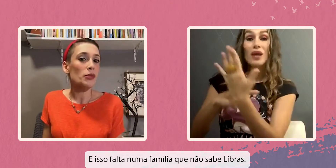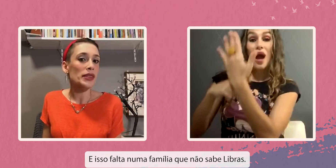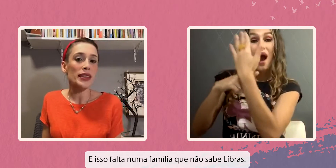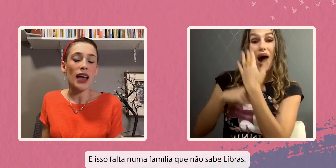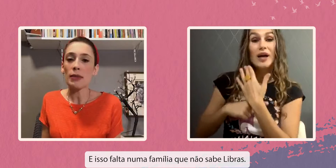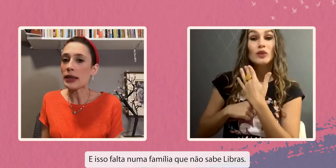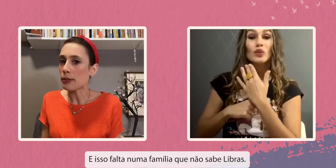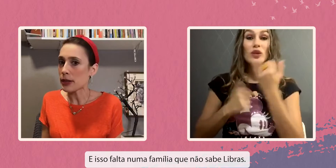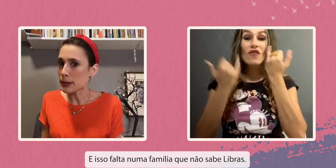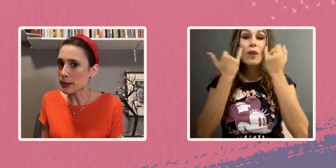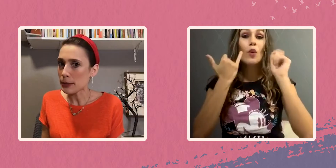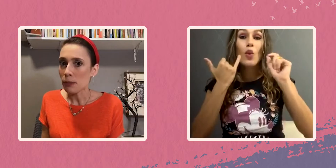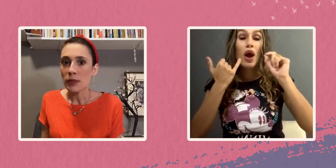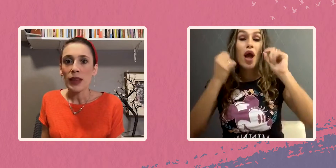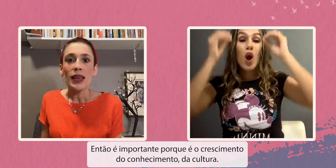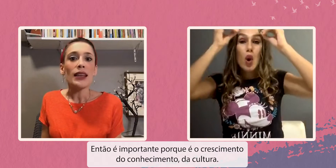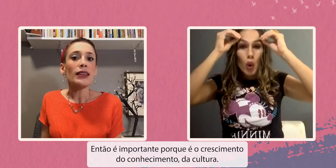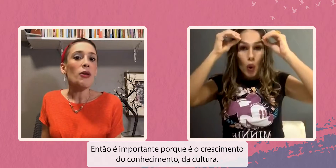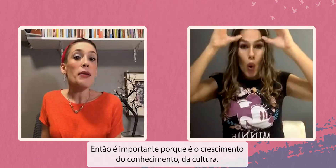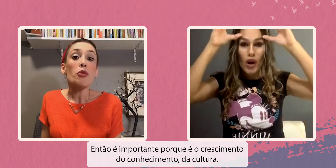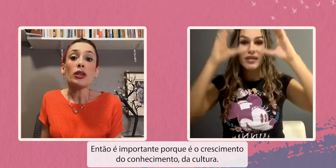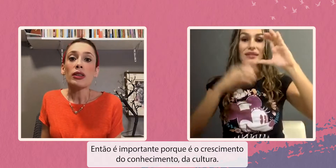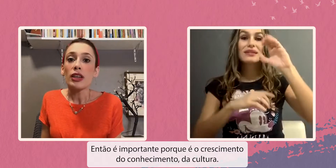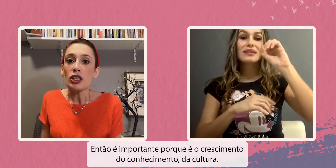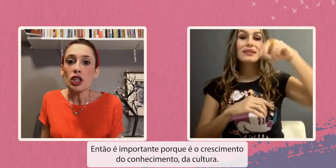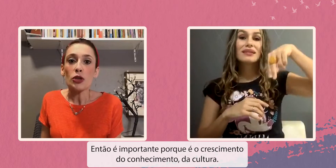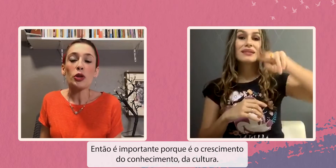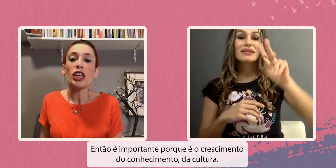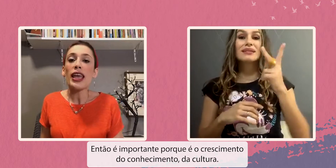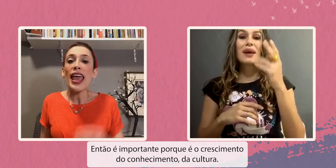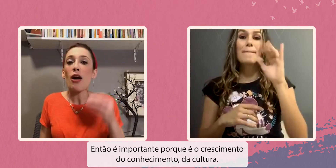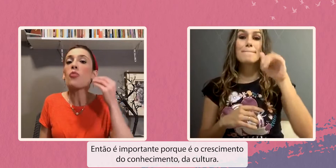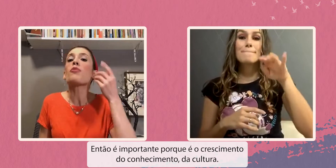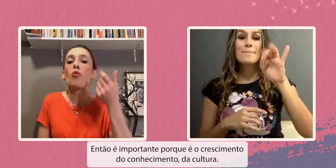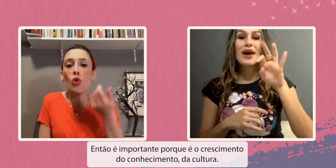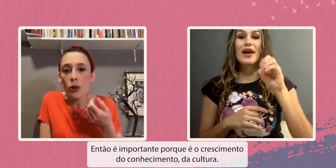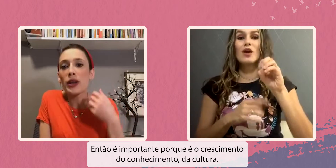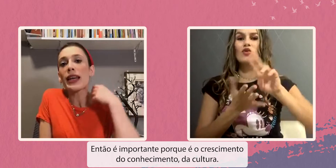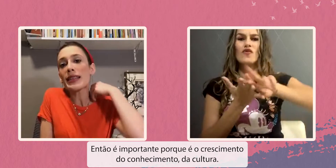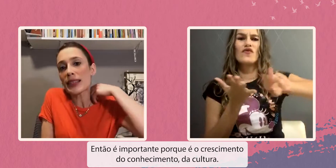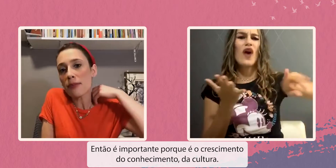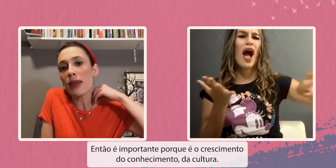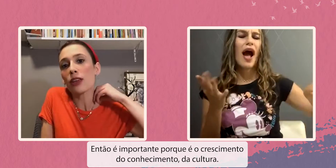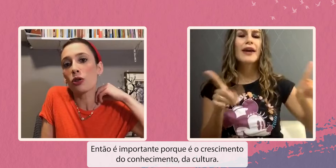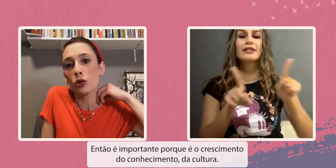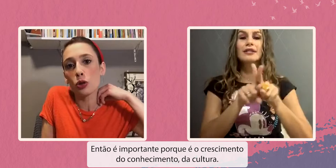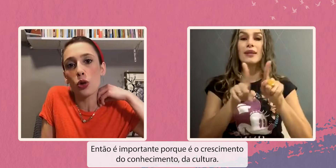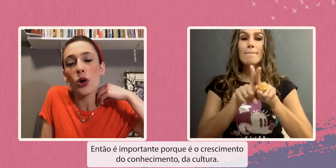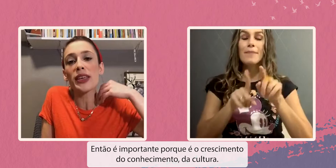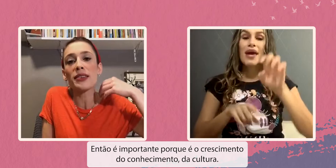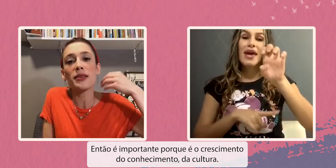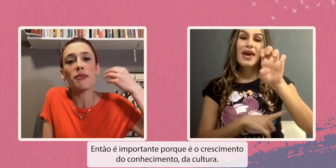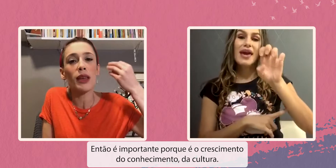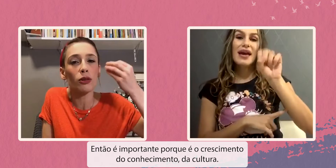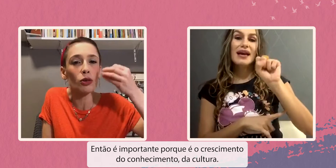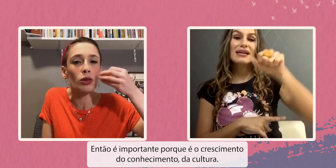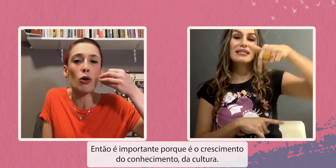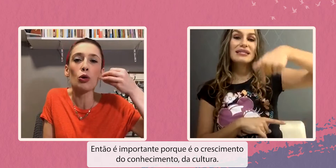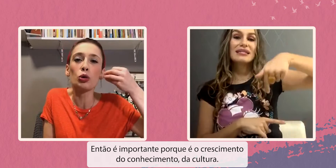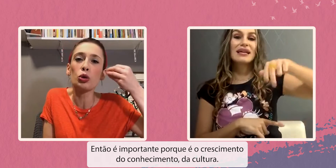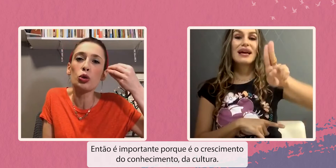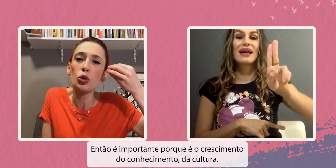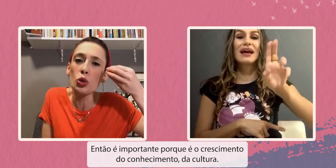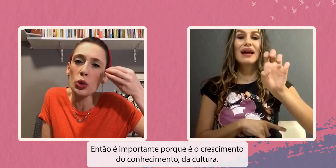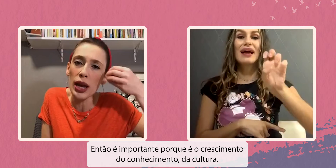família que não sabe Libras. Então é importante porque é o crescimento do conhecimento